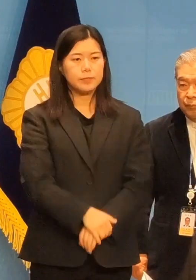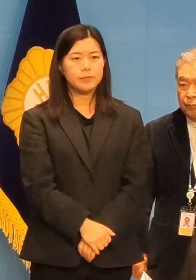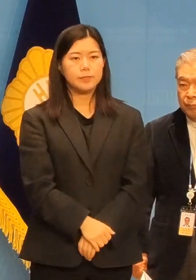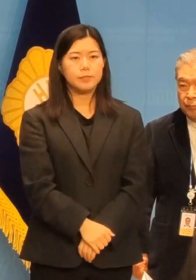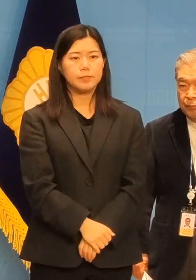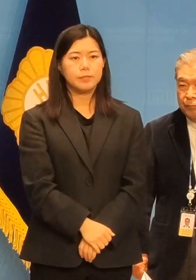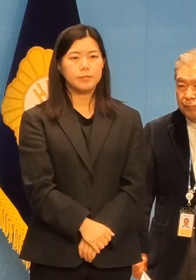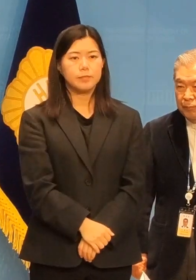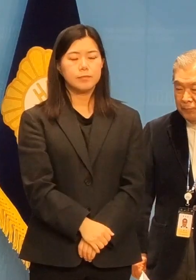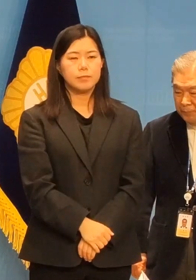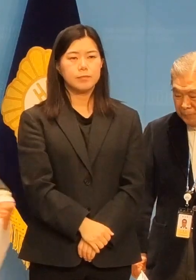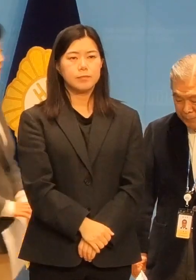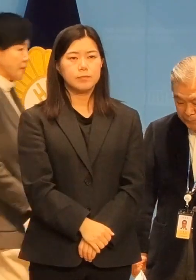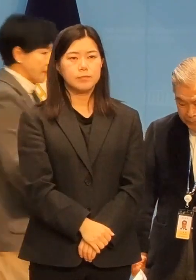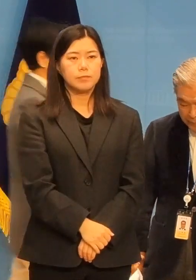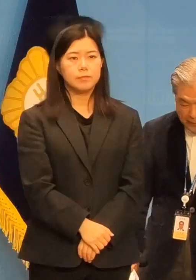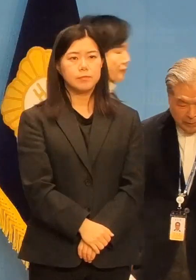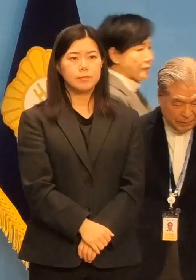감사합니다.